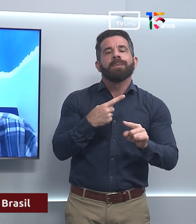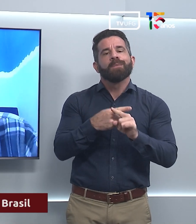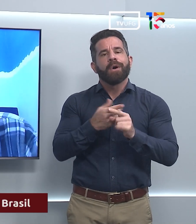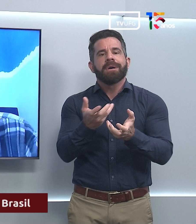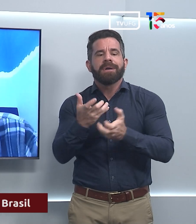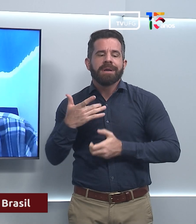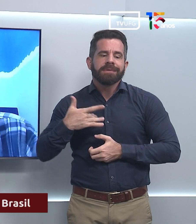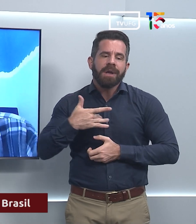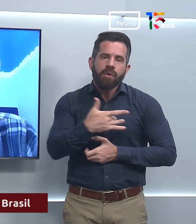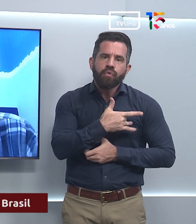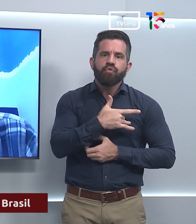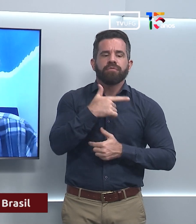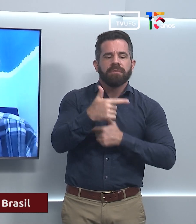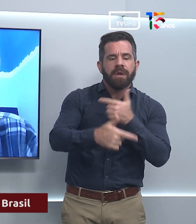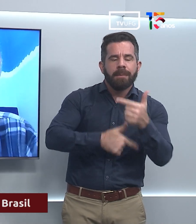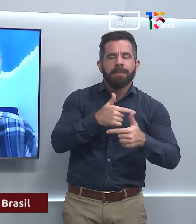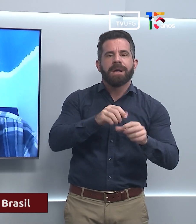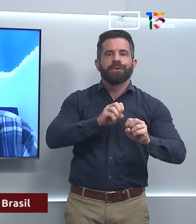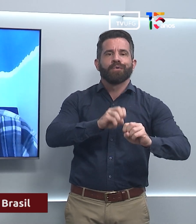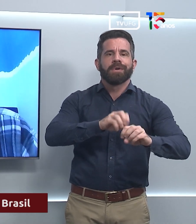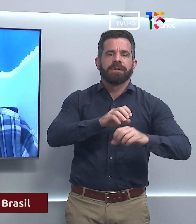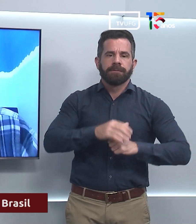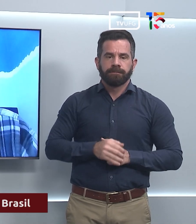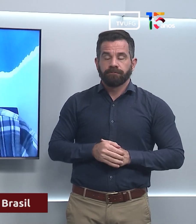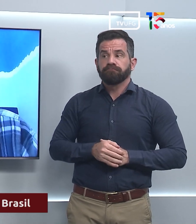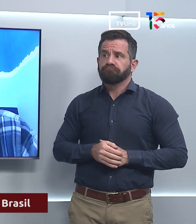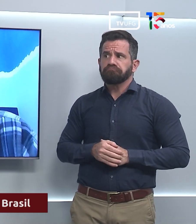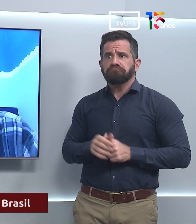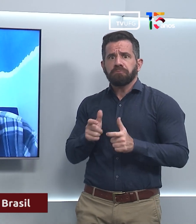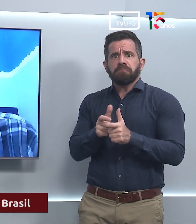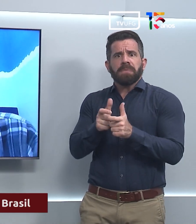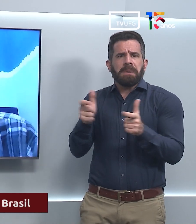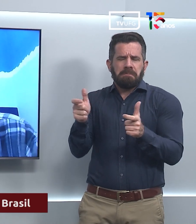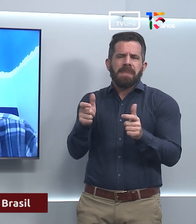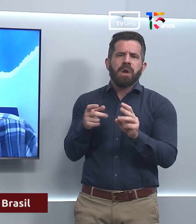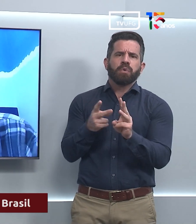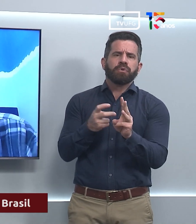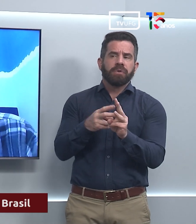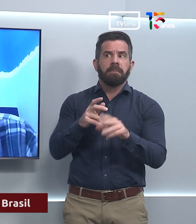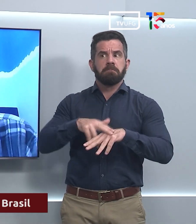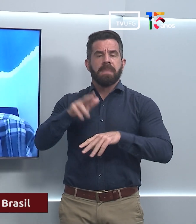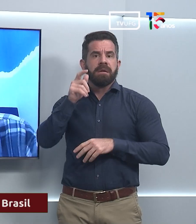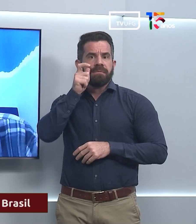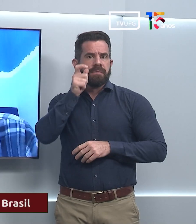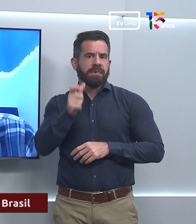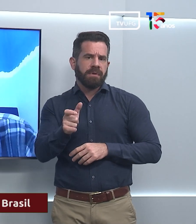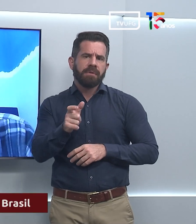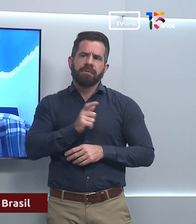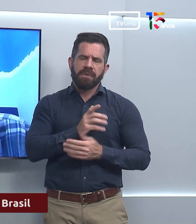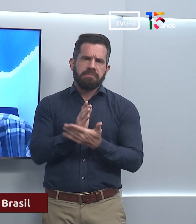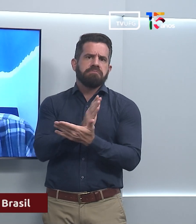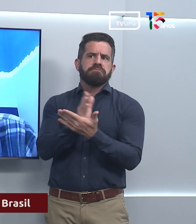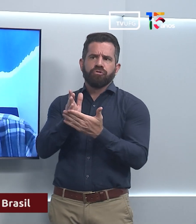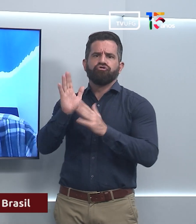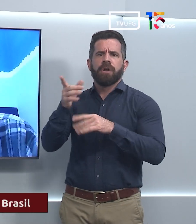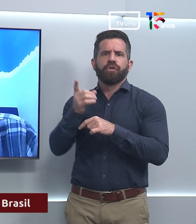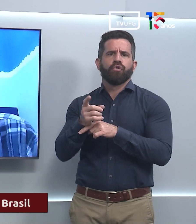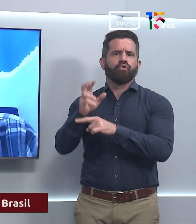grande parte dos indígenas já tem interesses mais elevados. Existem indígenas, muitos